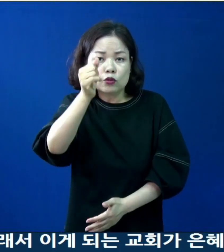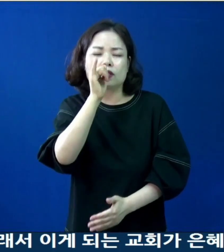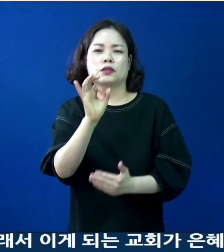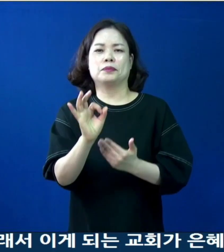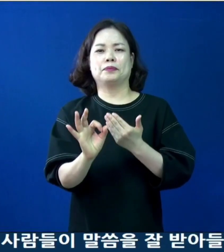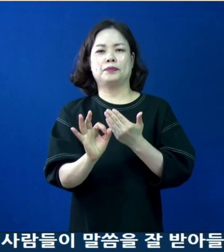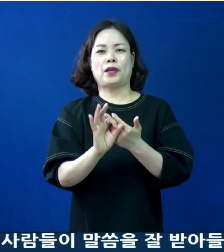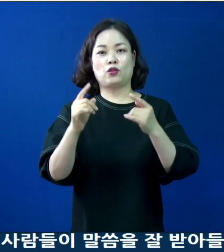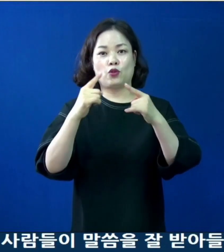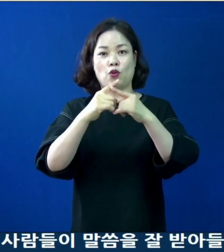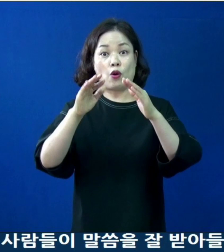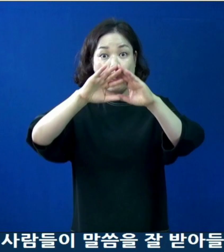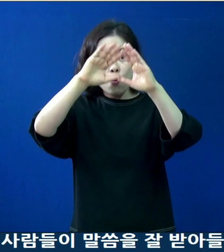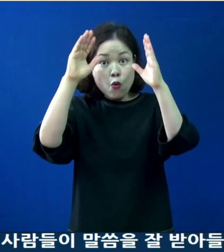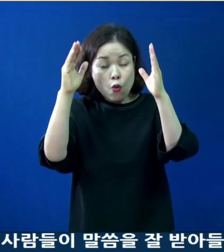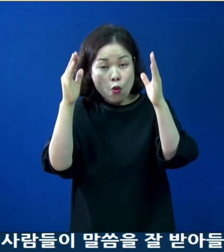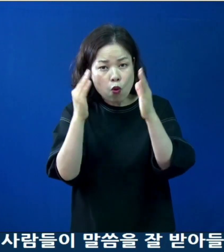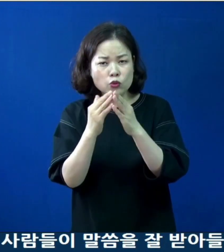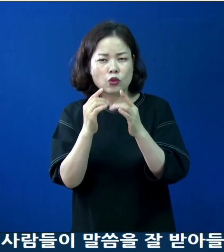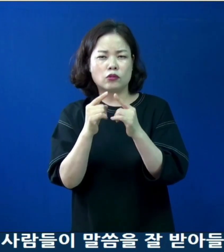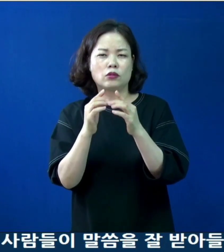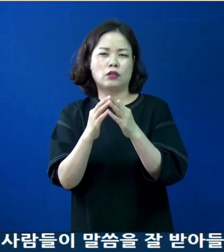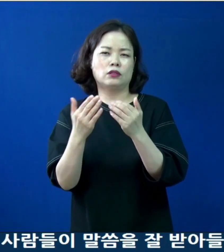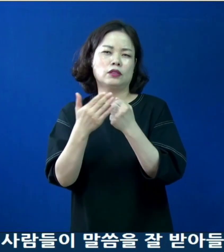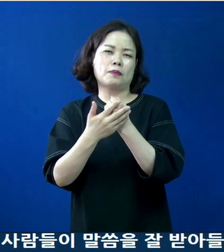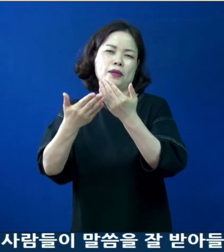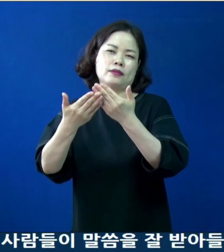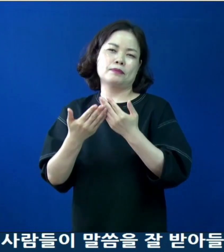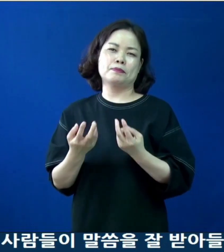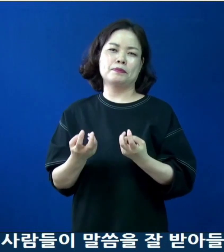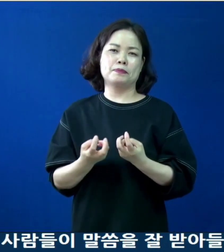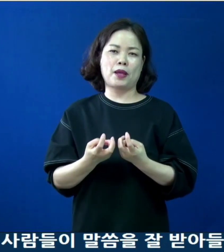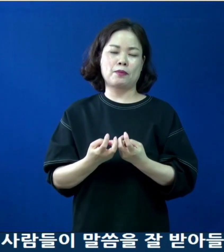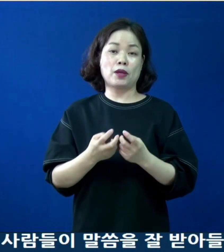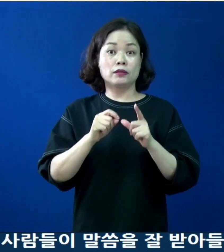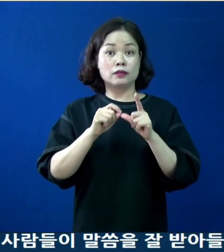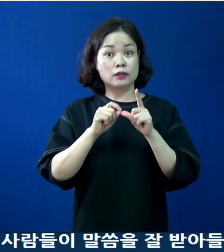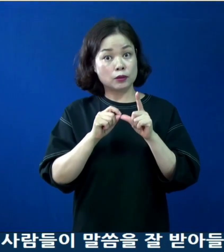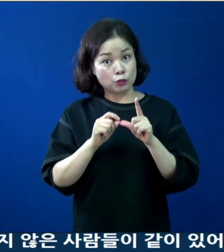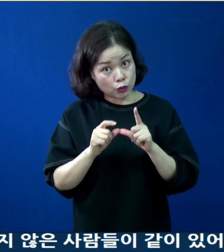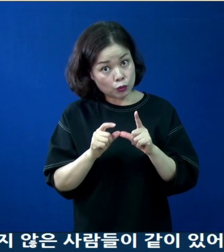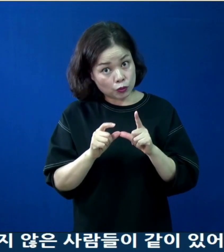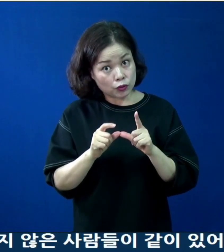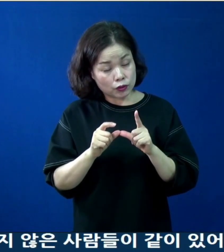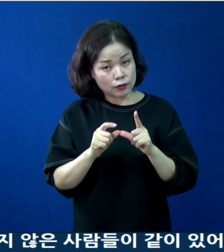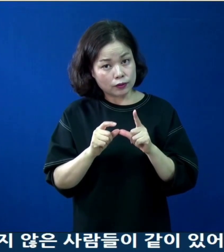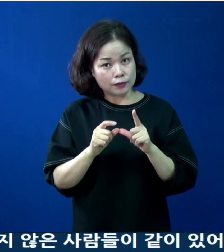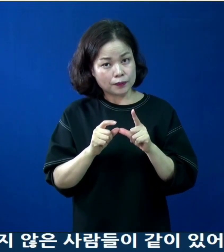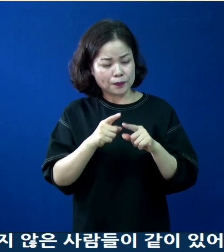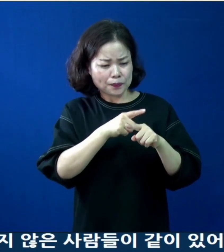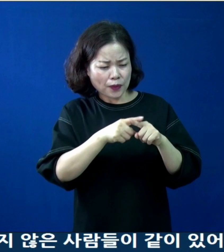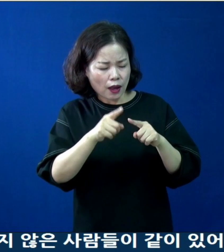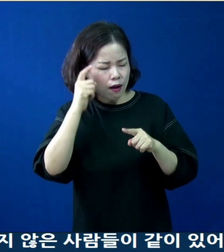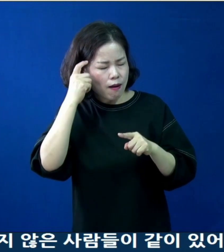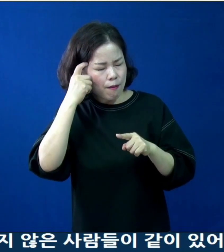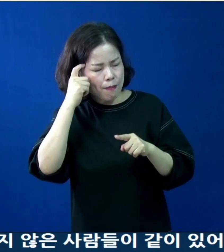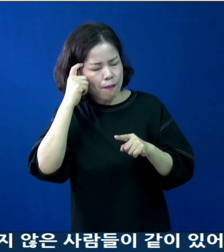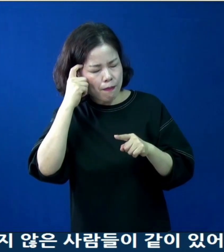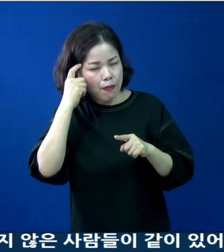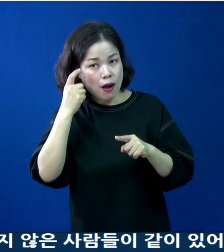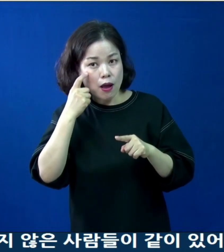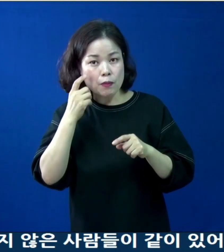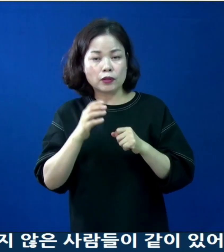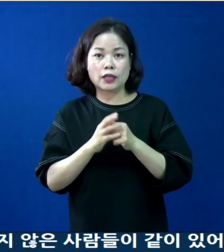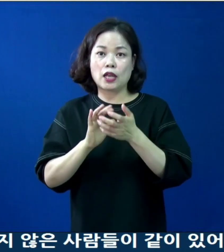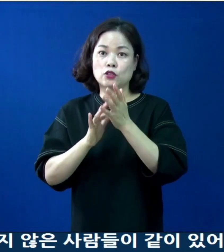이것이 온 교회가 은혜 받는 방법이죠. 저는 이 부분을 이렇게 해석하고 묵상하면서